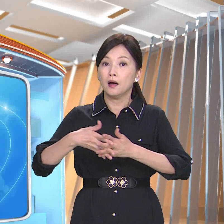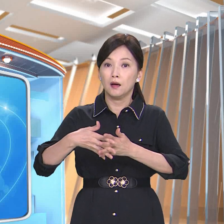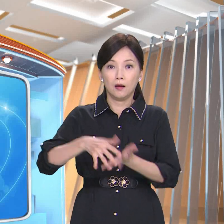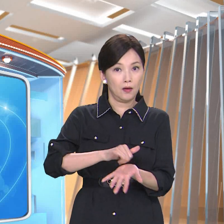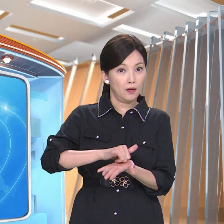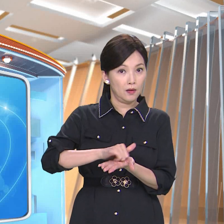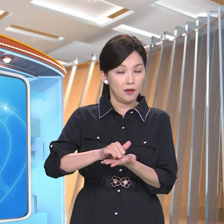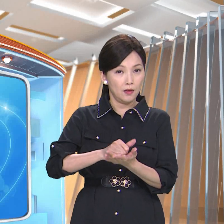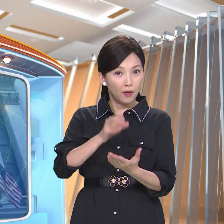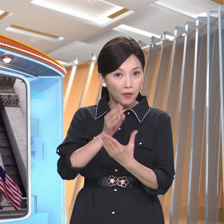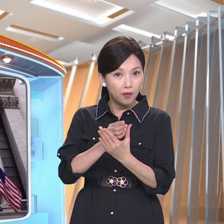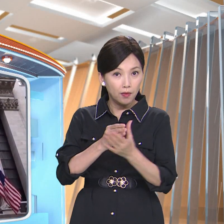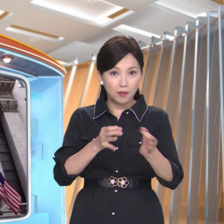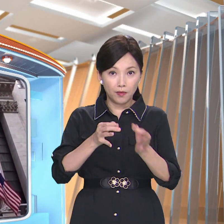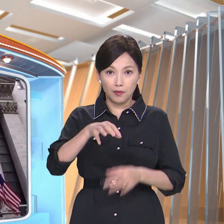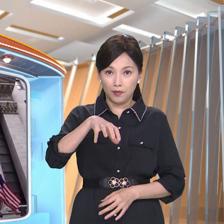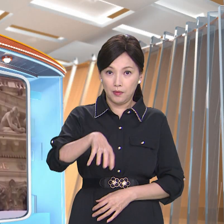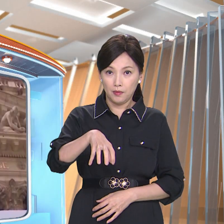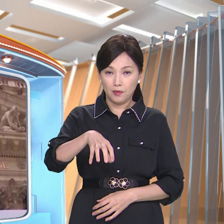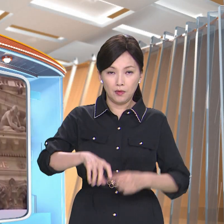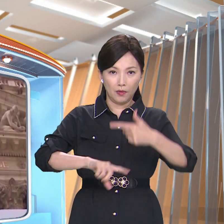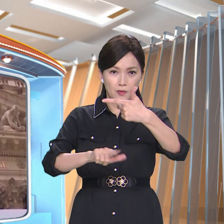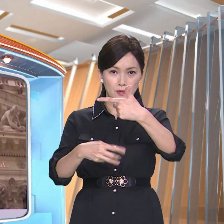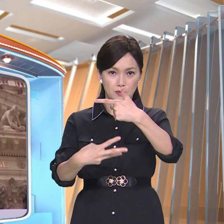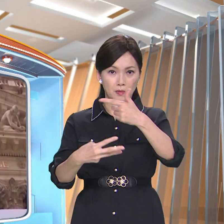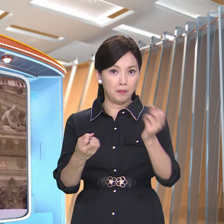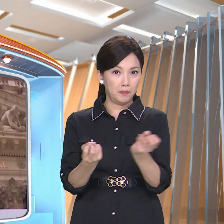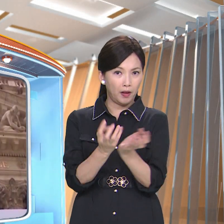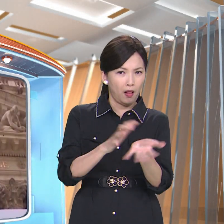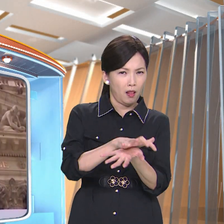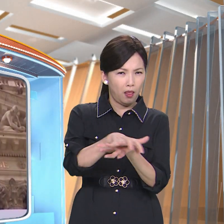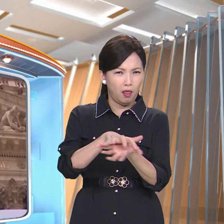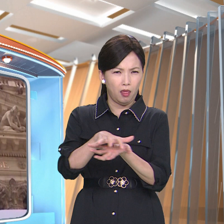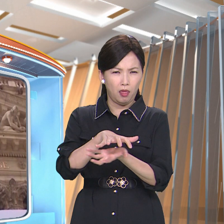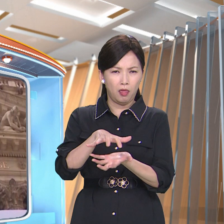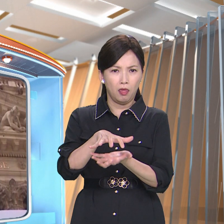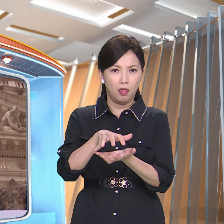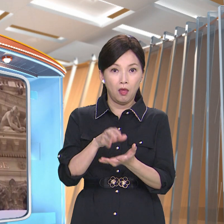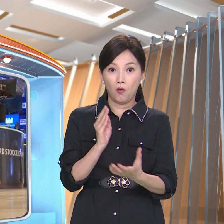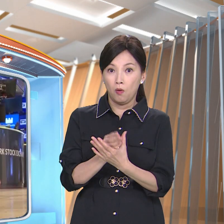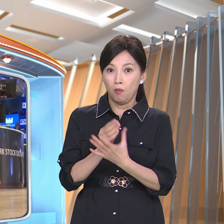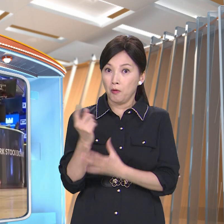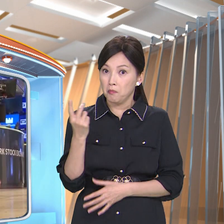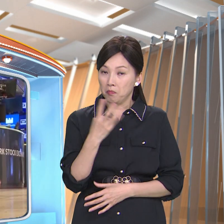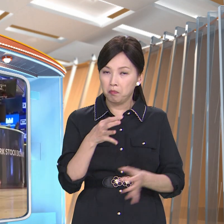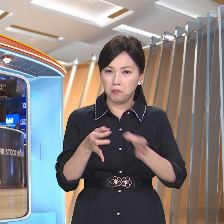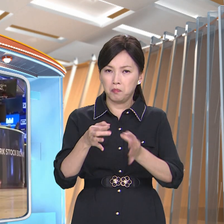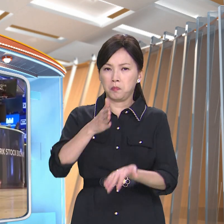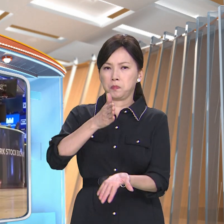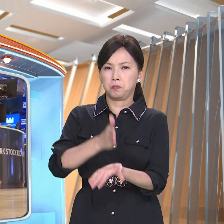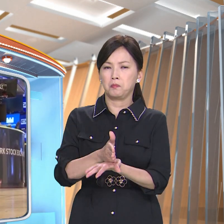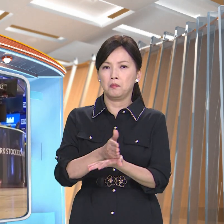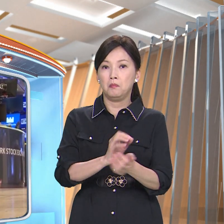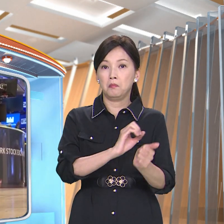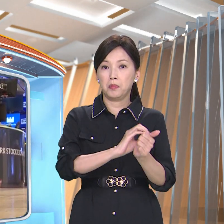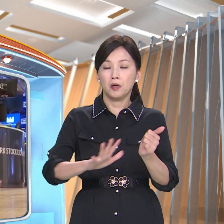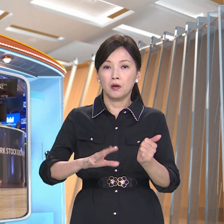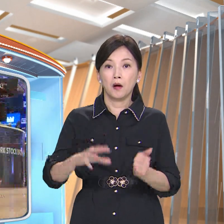纽约证交所三号发生技术问题，引发市场混乱，多档个股暂停交